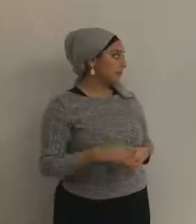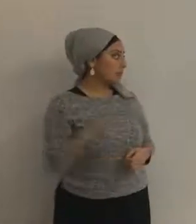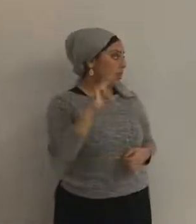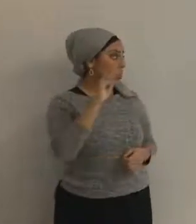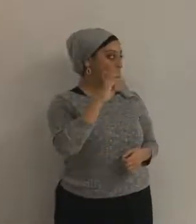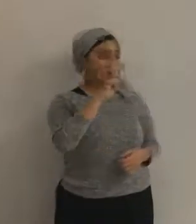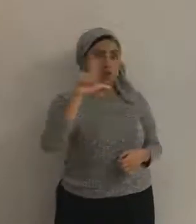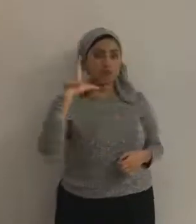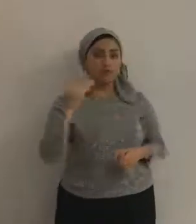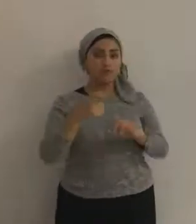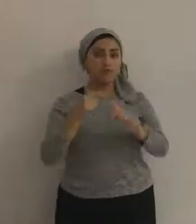museo.